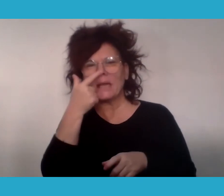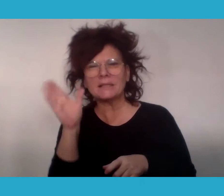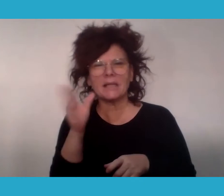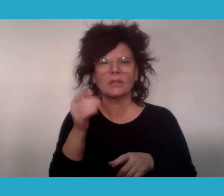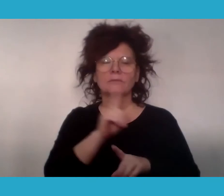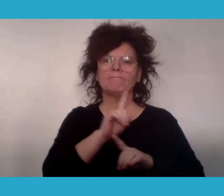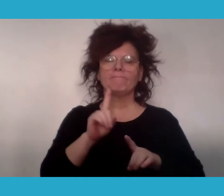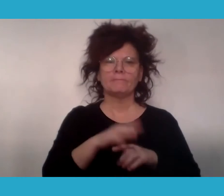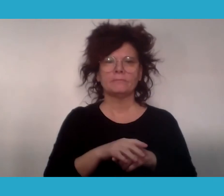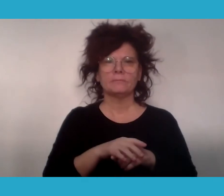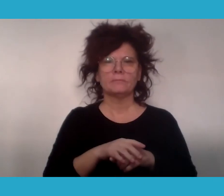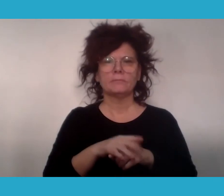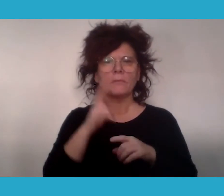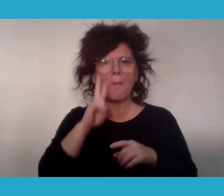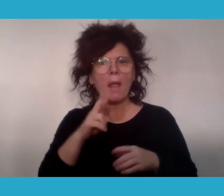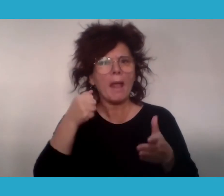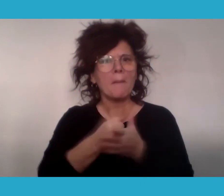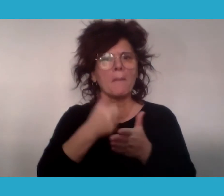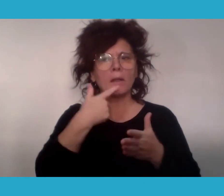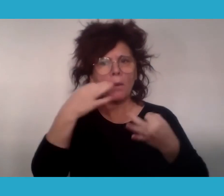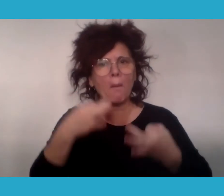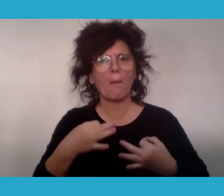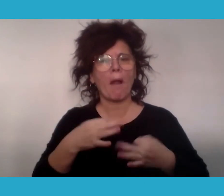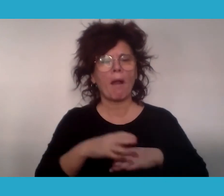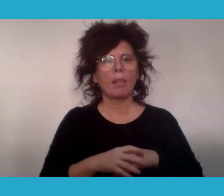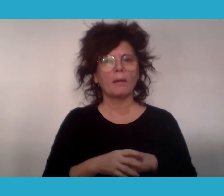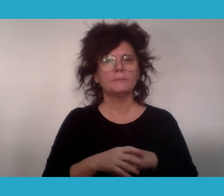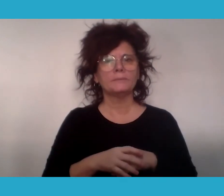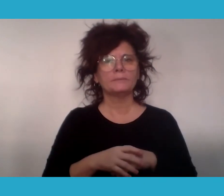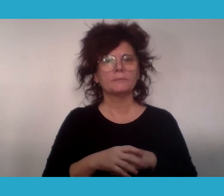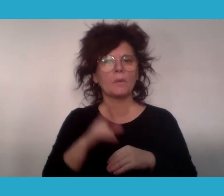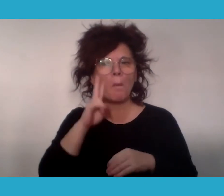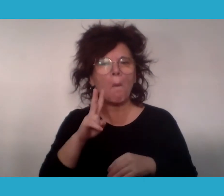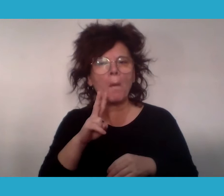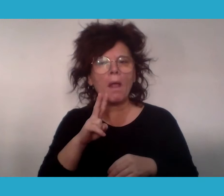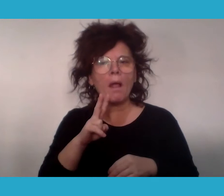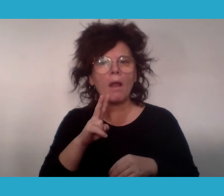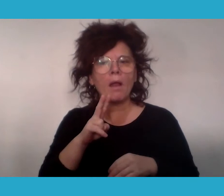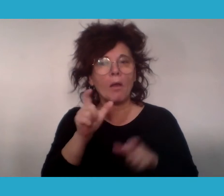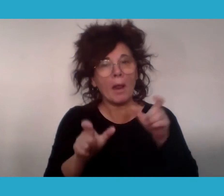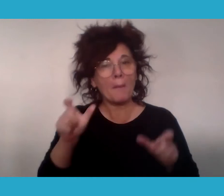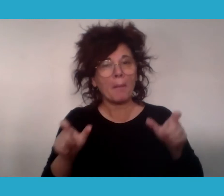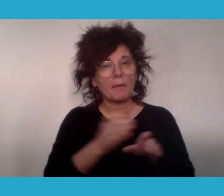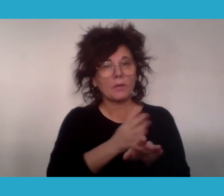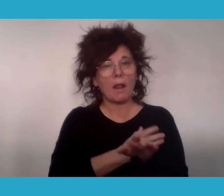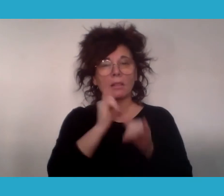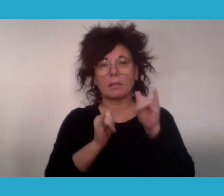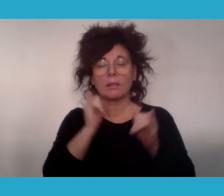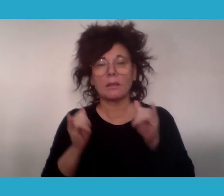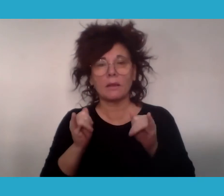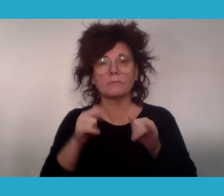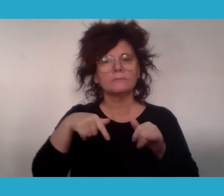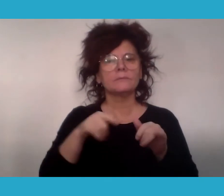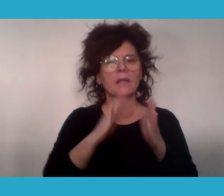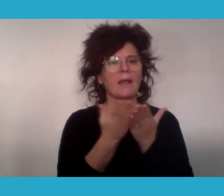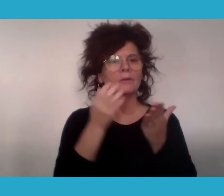solicita que evalúe los verdaderos impactos y sea objetiva. Además, reitera que se tengan en cuenta las matrices citadas por oradores anteriores. Este estudio de